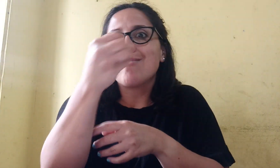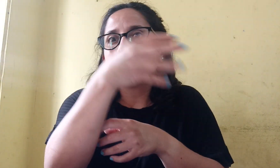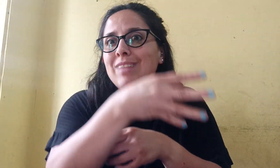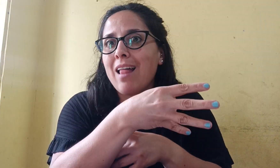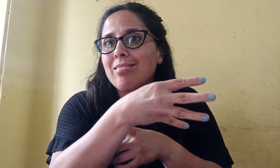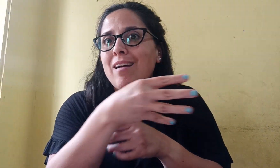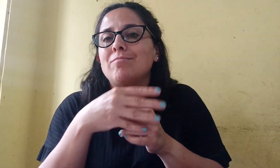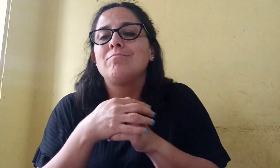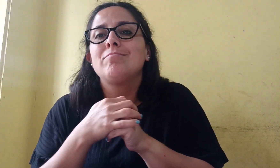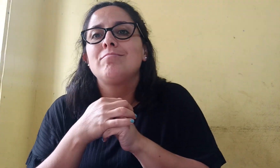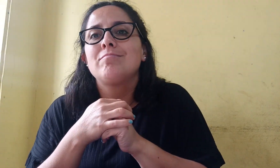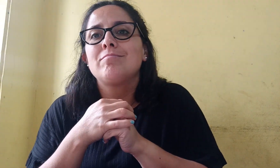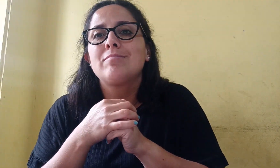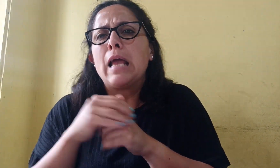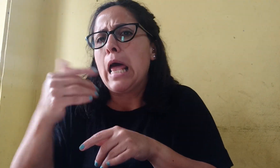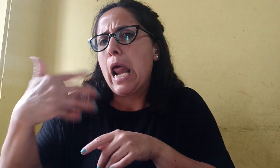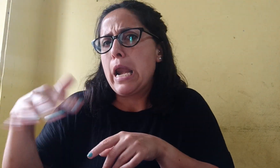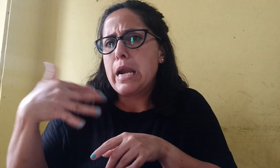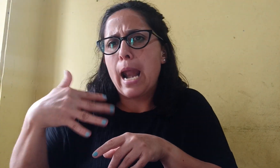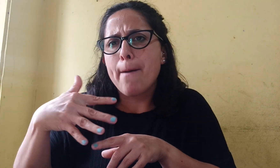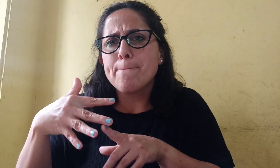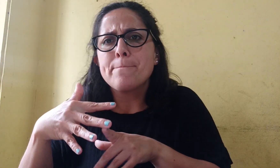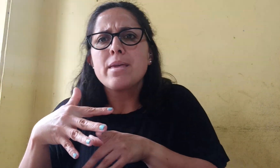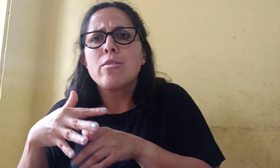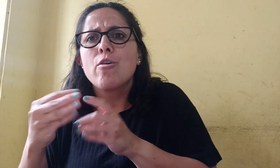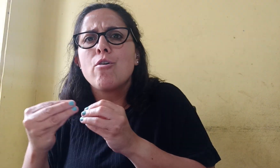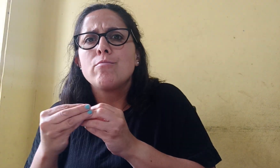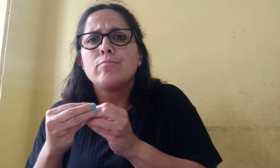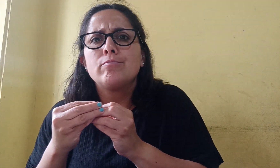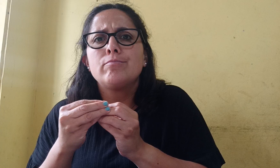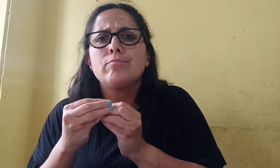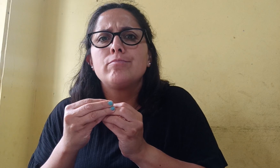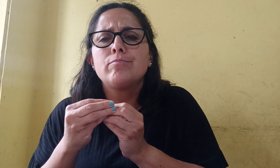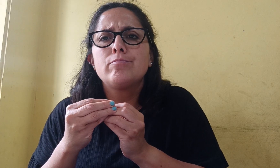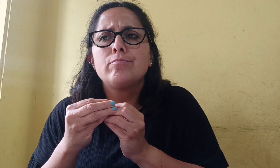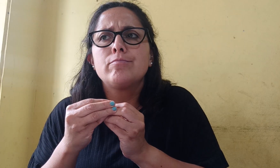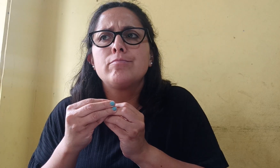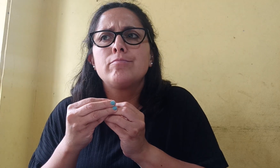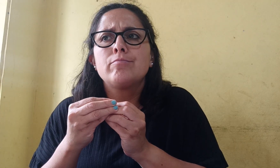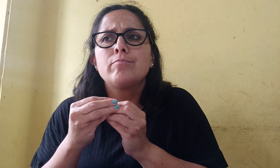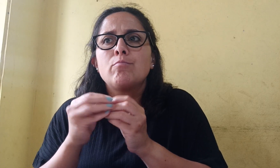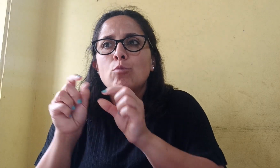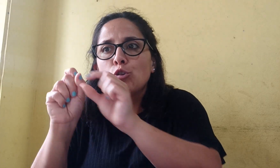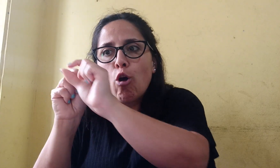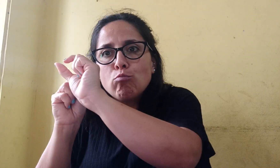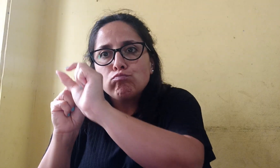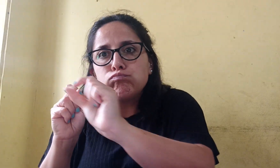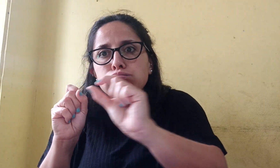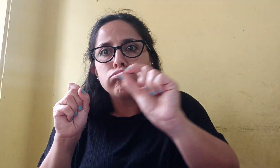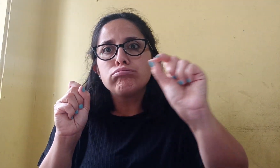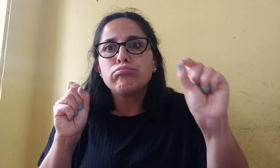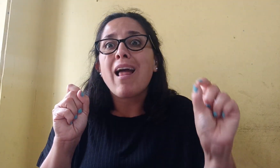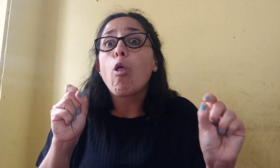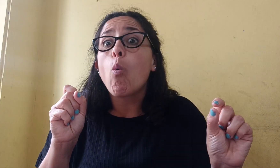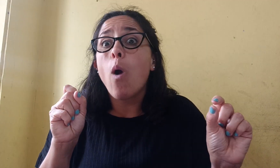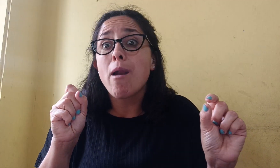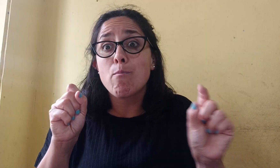Rambier y pasa rapidísimo a través de todo el axón, así como saltando entre